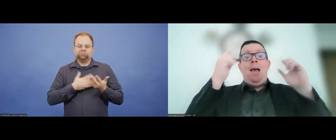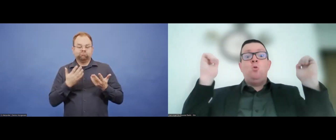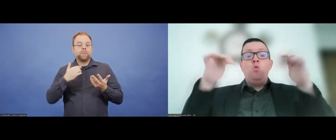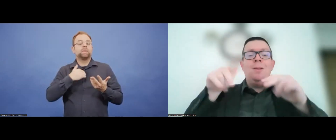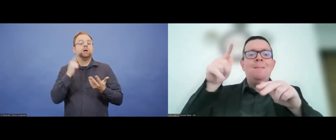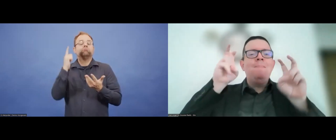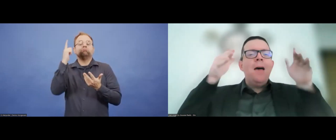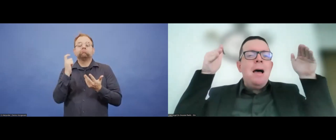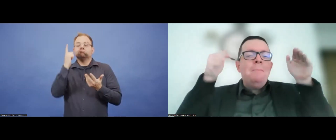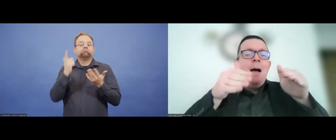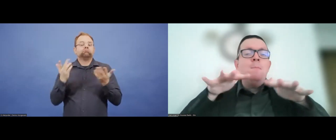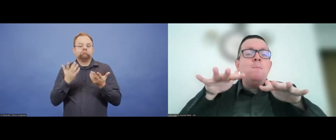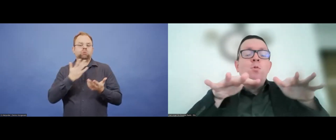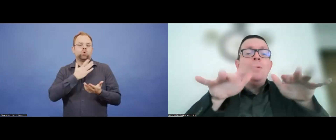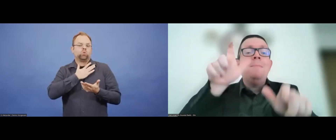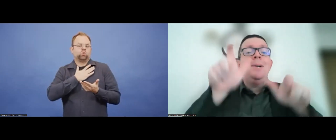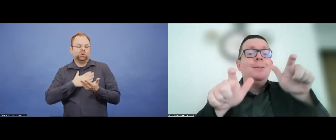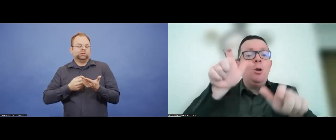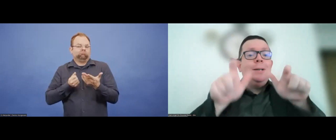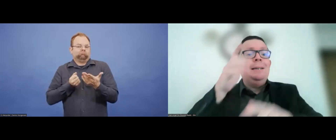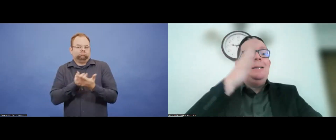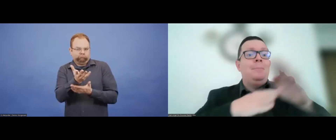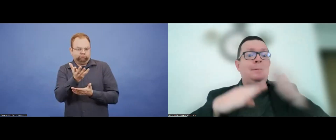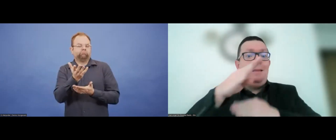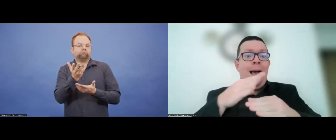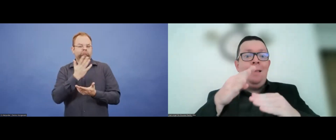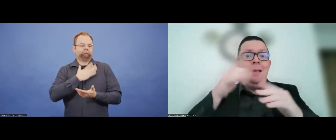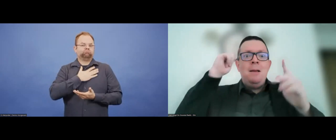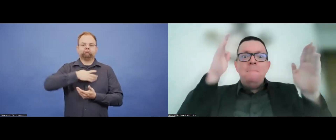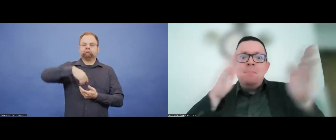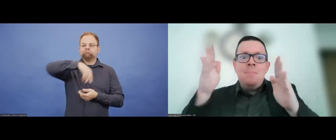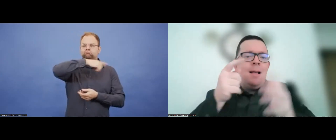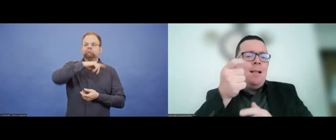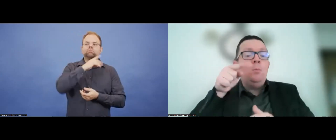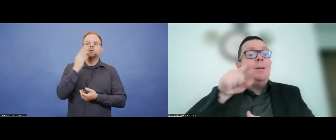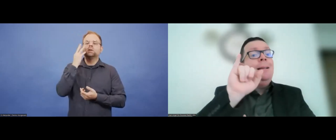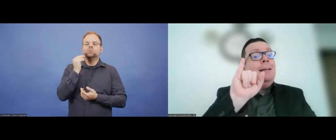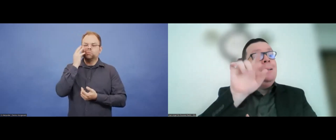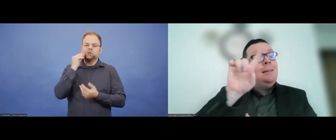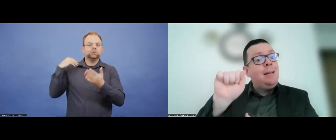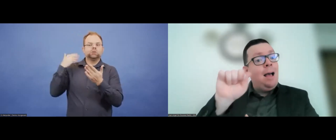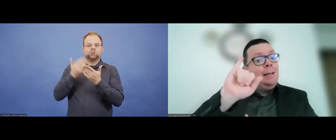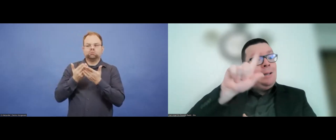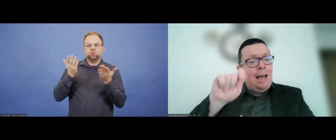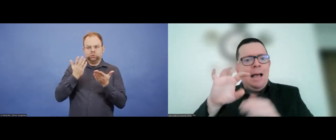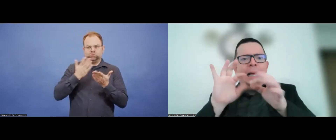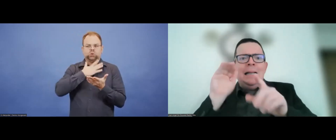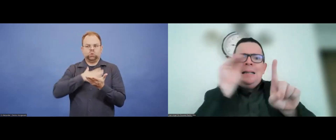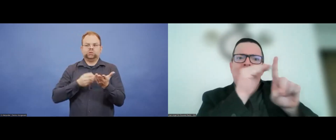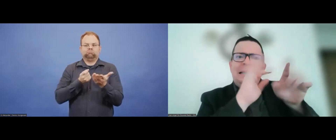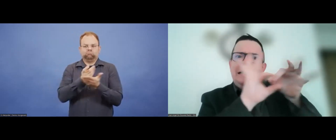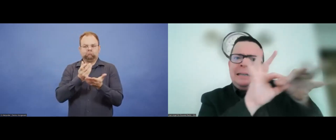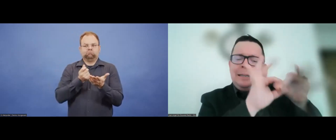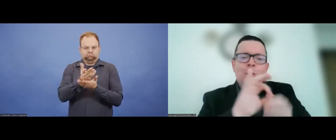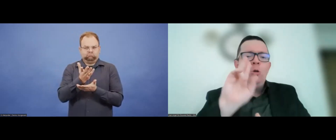fue una gran experiencia en la cual nos enfocamos mucho en el tema de cómo están viviendo